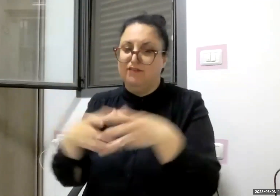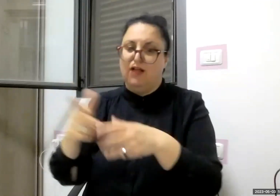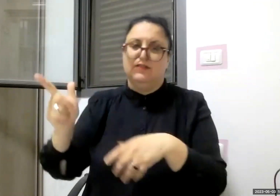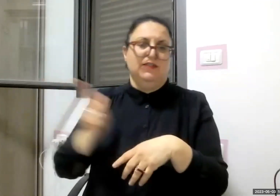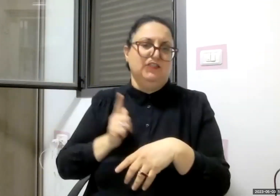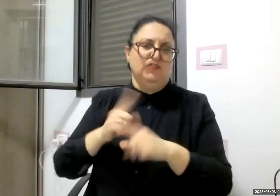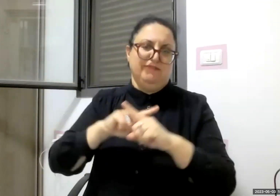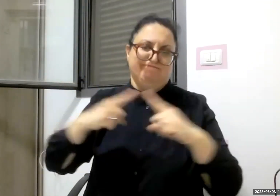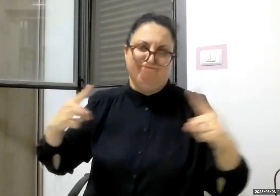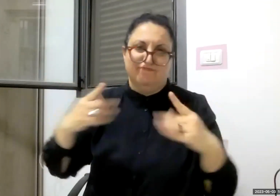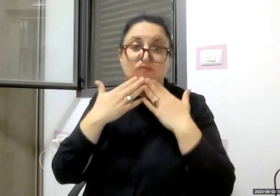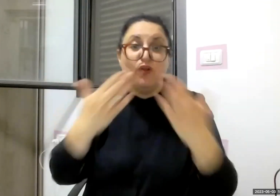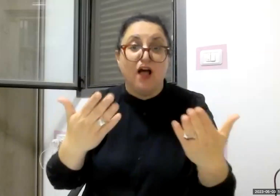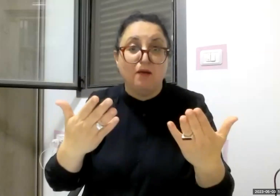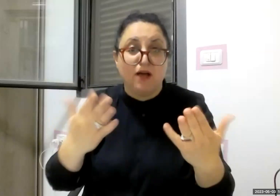לאנשים חופש כלכלי